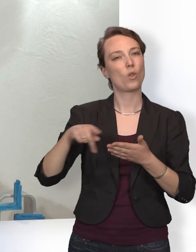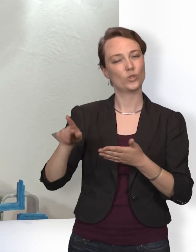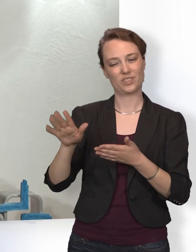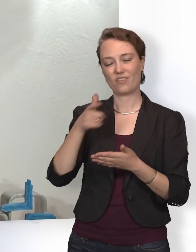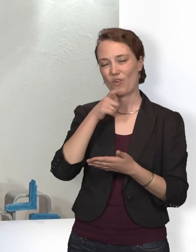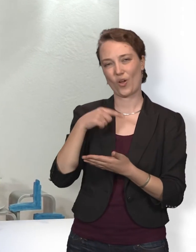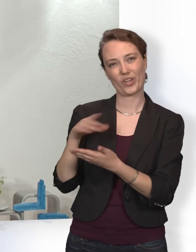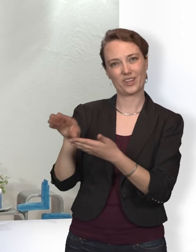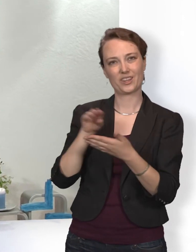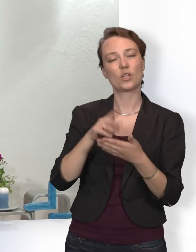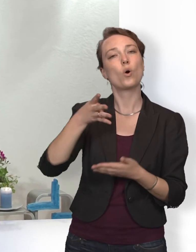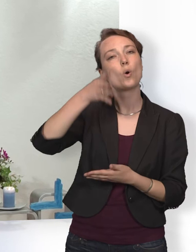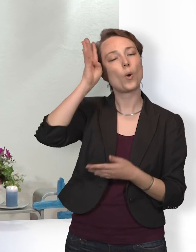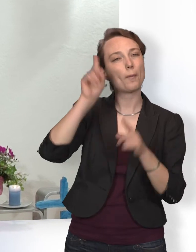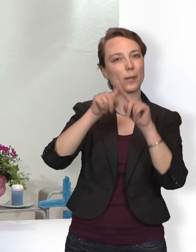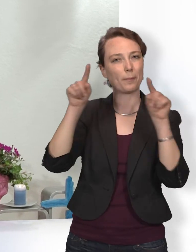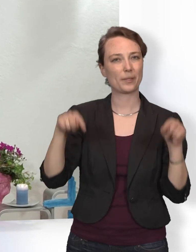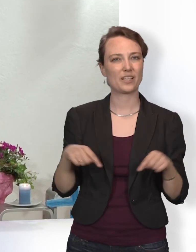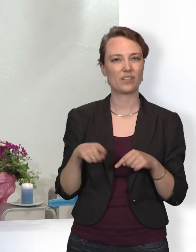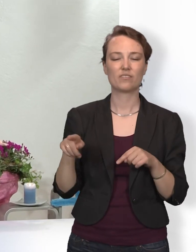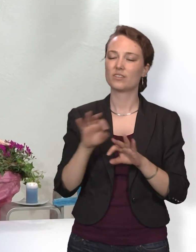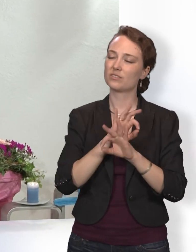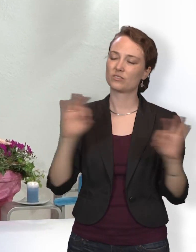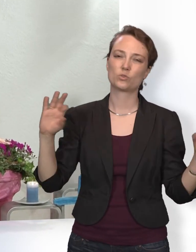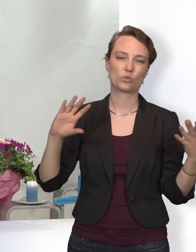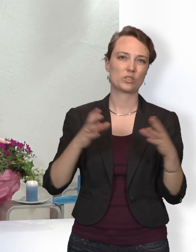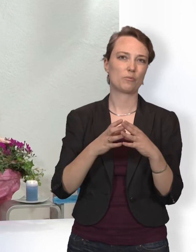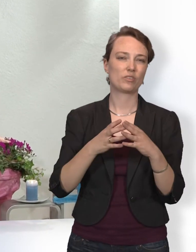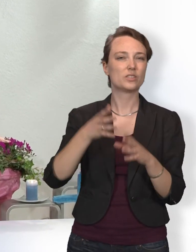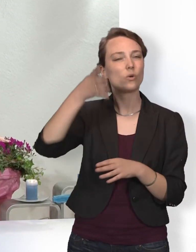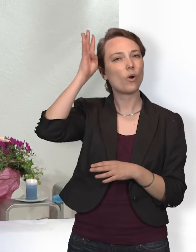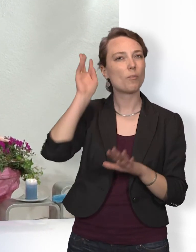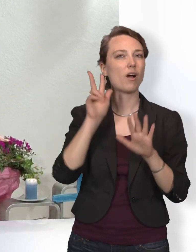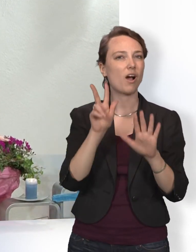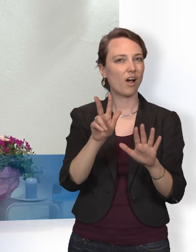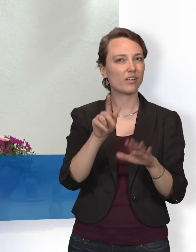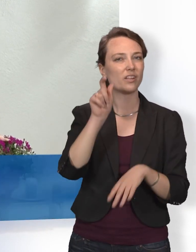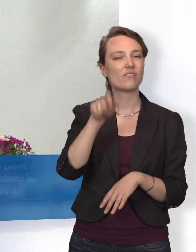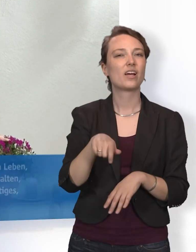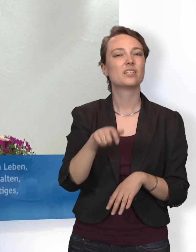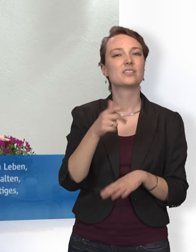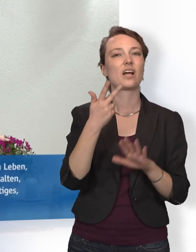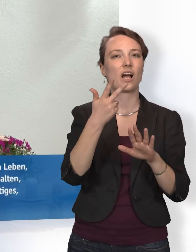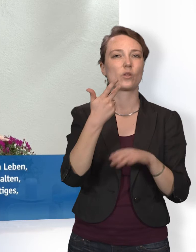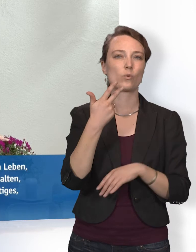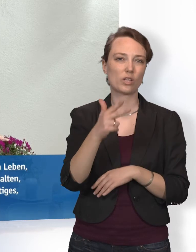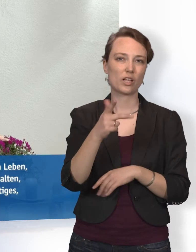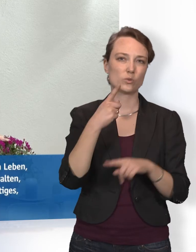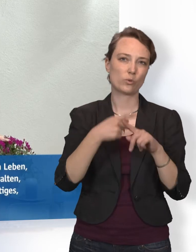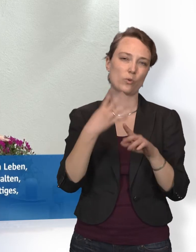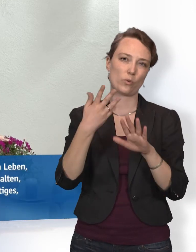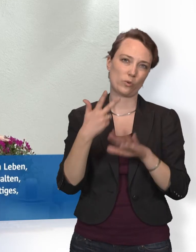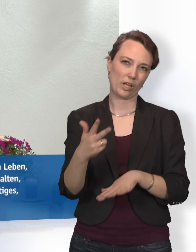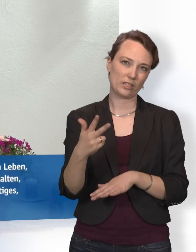Er hat im Römerbrief auf wunderbare Weise zusammengefasst in Römer 8, die Verse 38 und 39. Ich